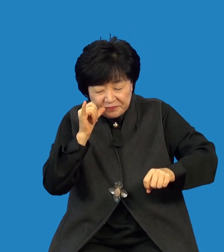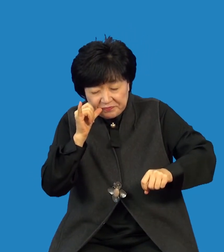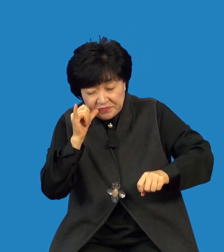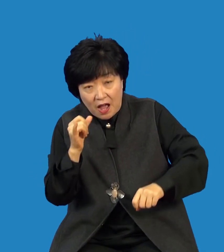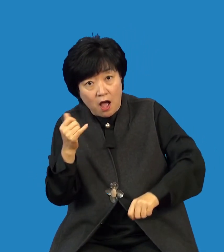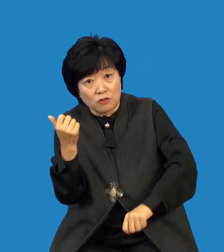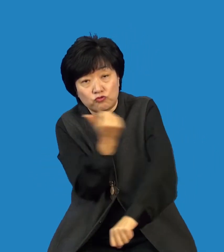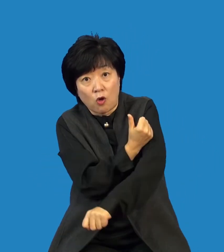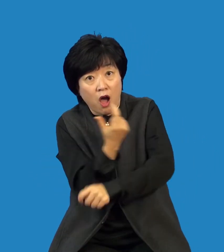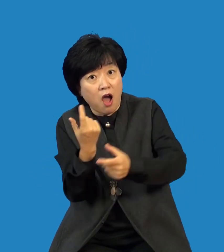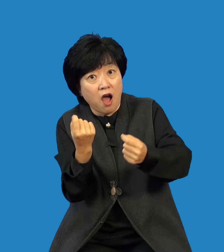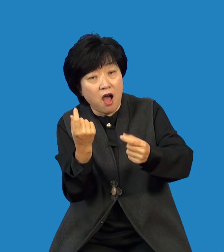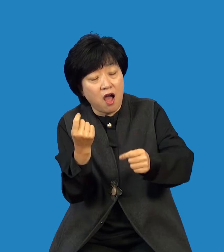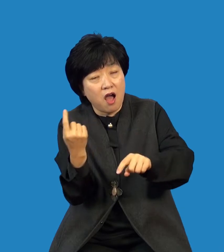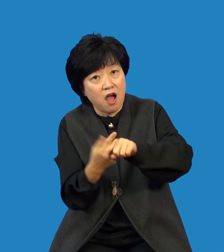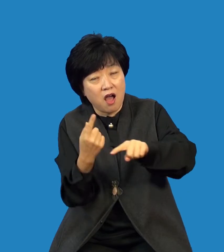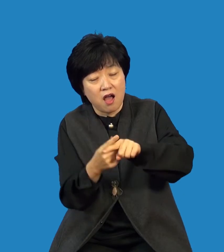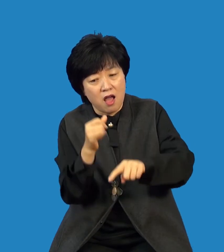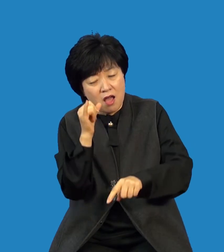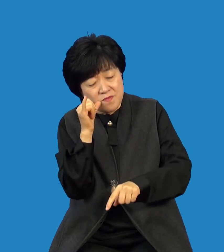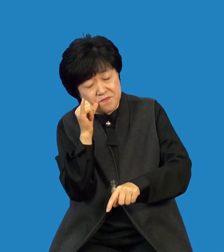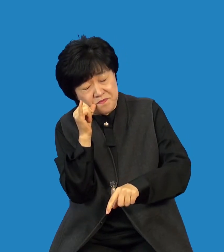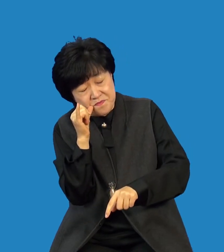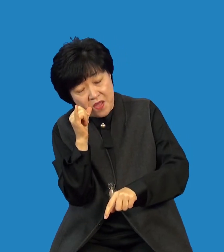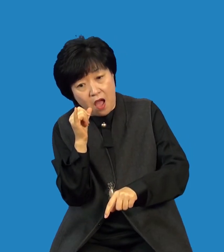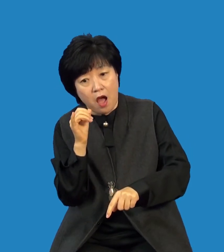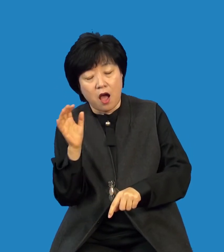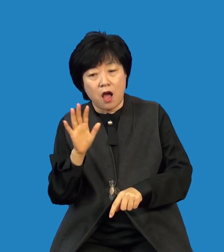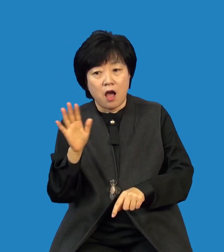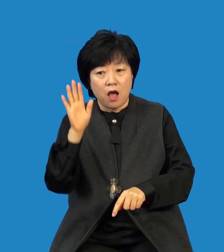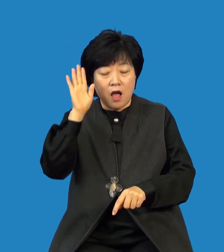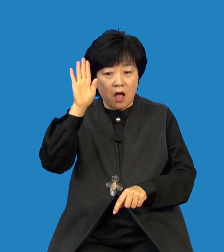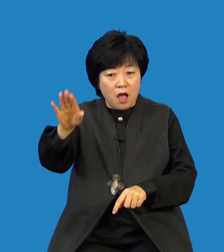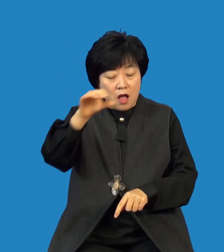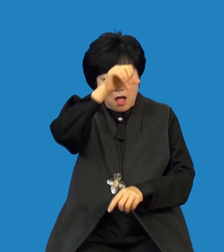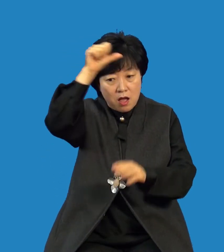싶어서 정말 독하게 마음을 먹고 그 게임을 딱 끊었어요. 그리고 지금까지 한 번도 안 했는데